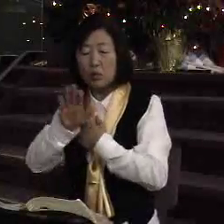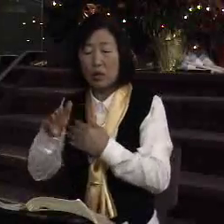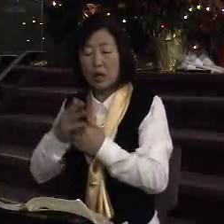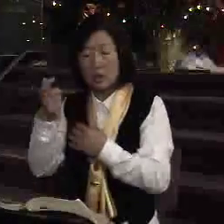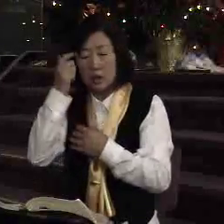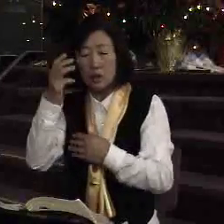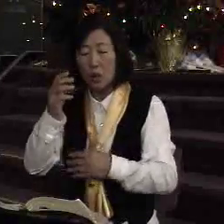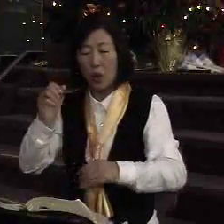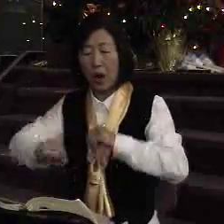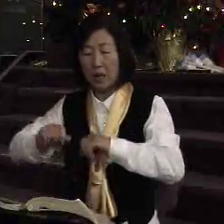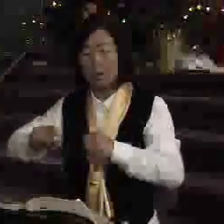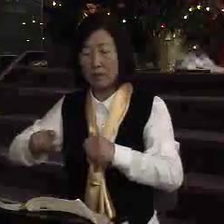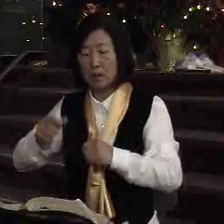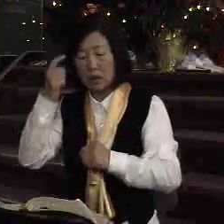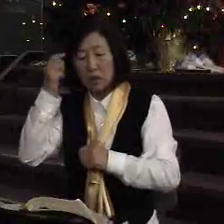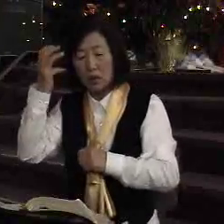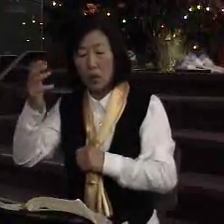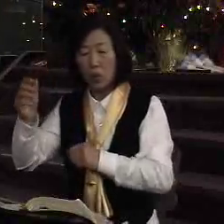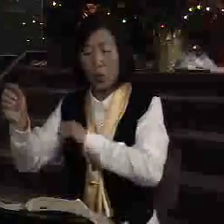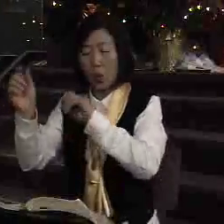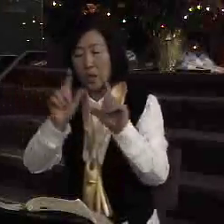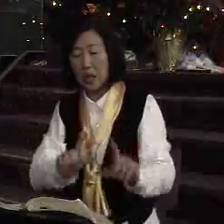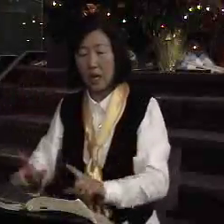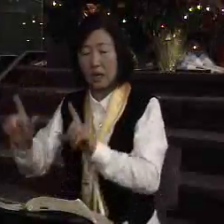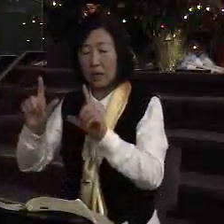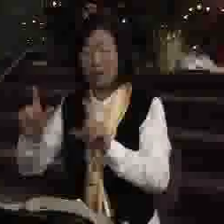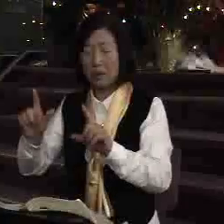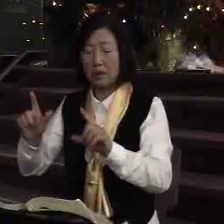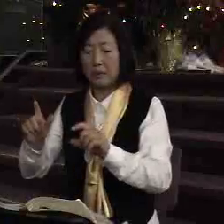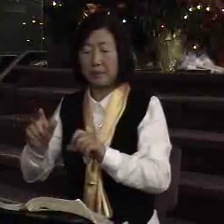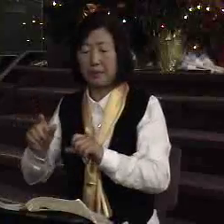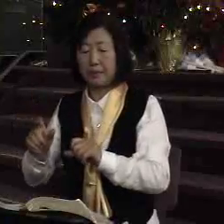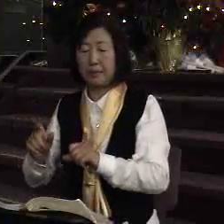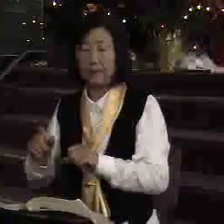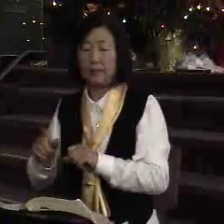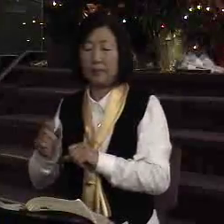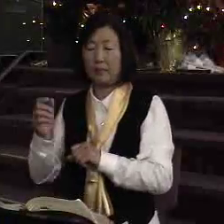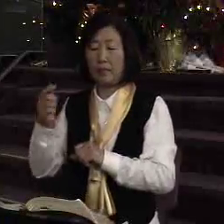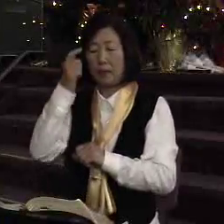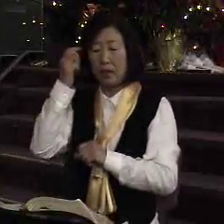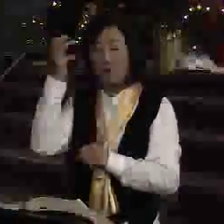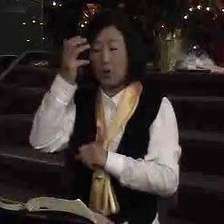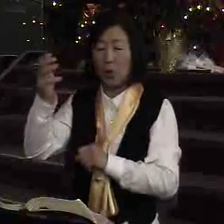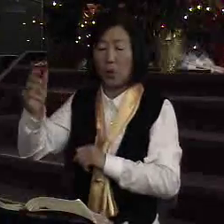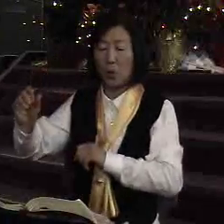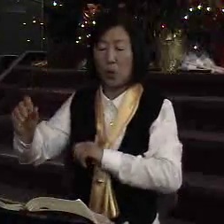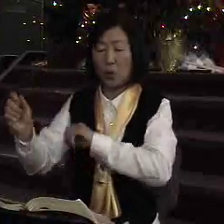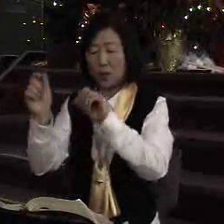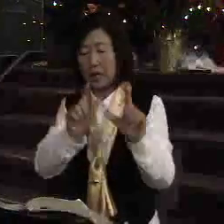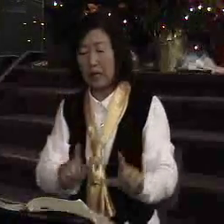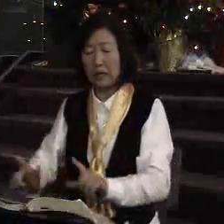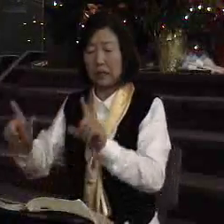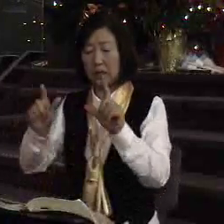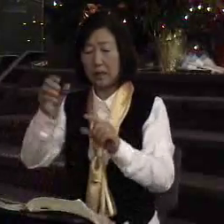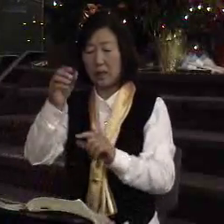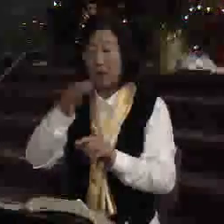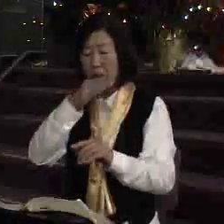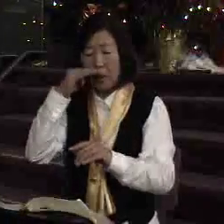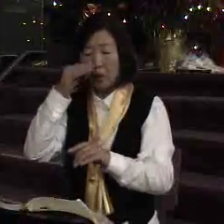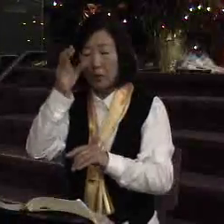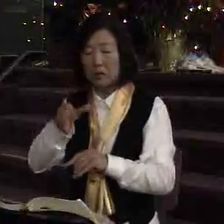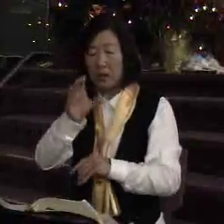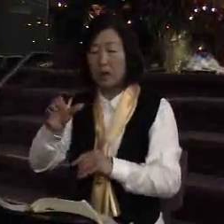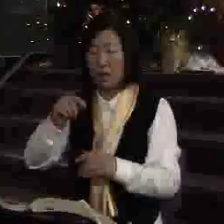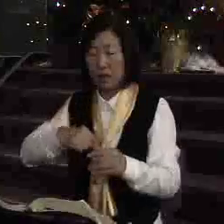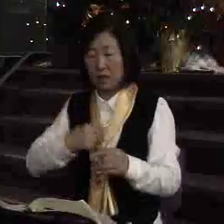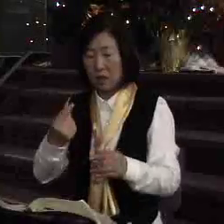성령으로 행할지니. 성령으로 사는 것, 파워풀 성령의 프레젠스로 사는 게 바로 십자가에